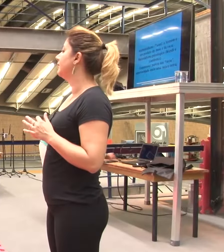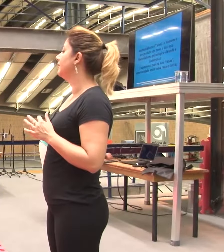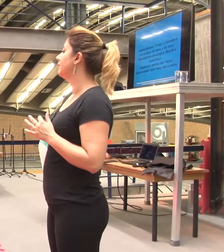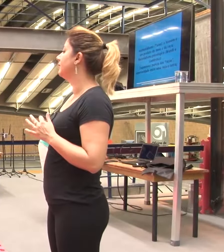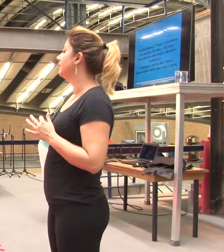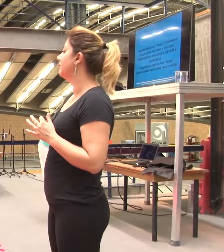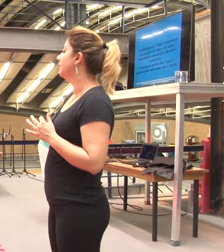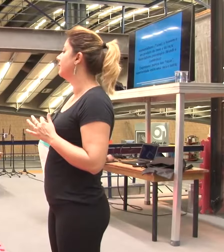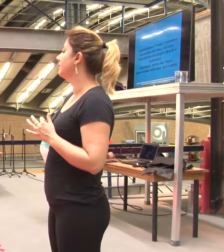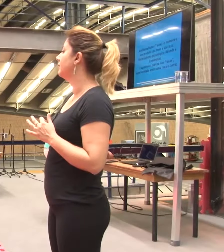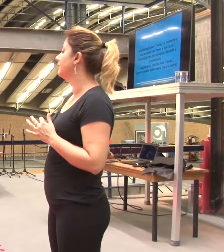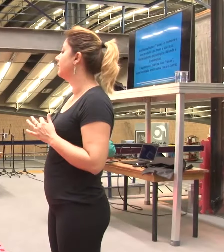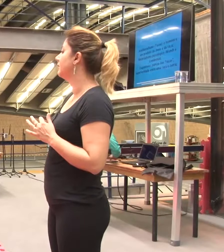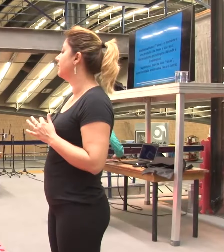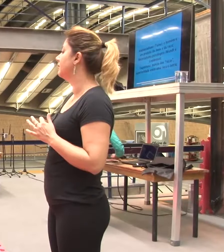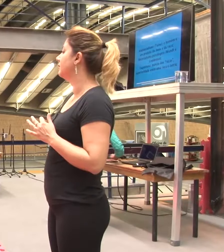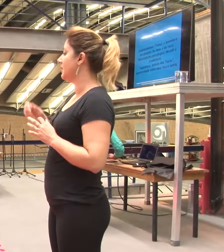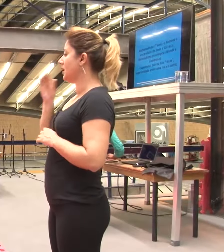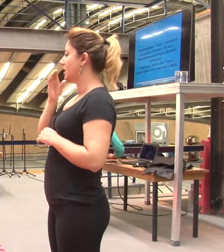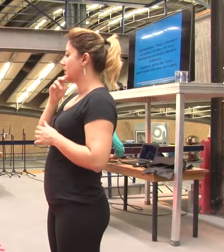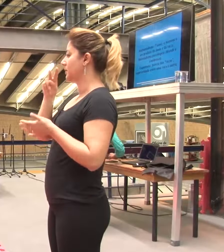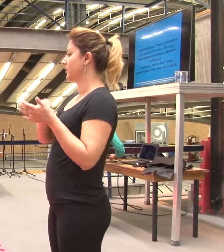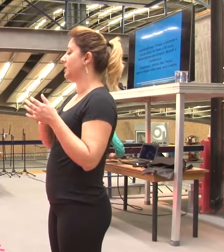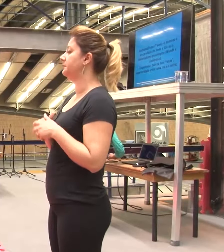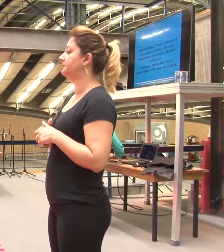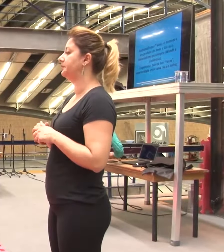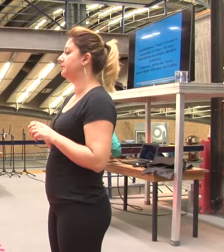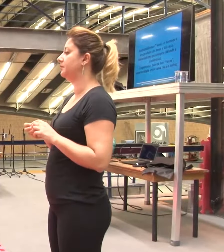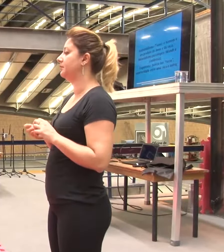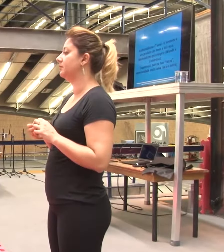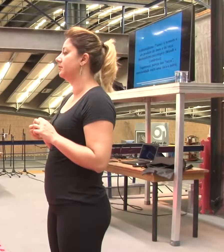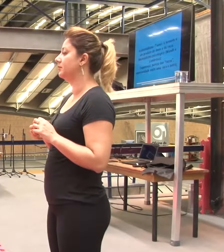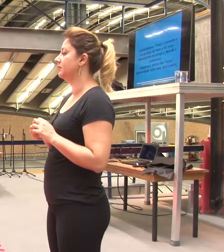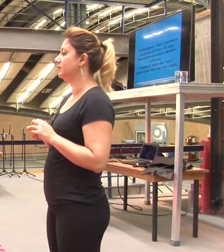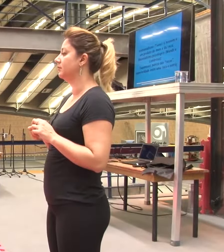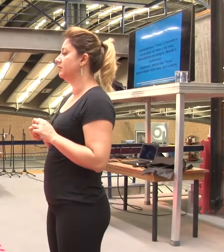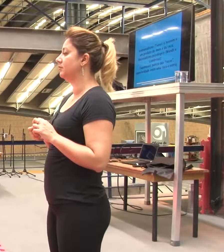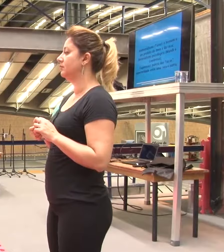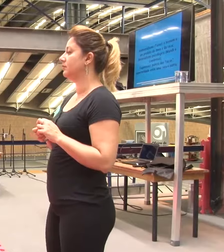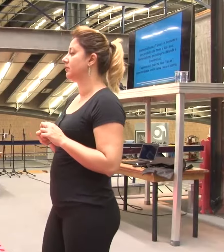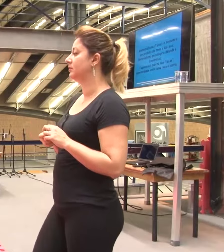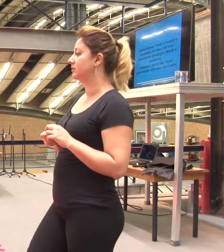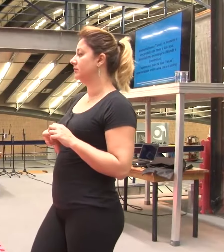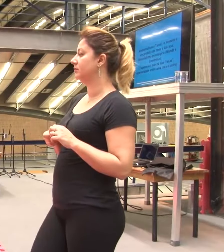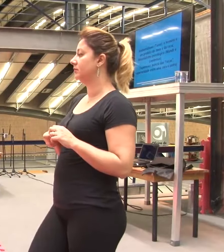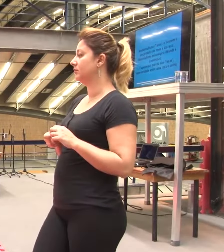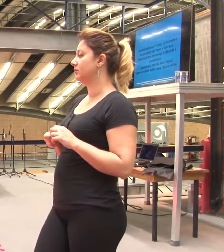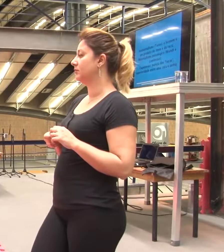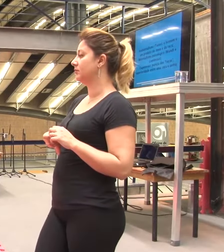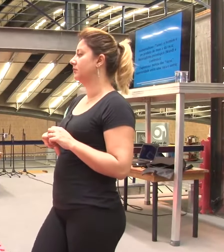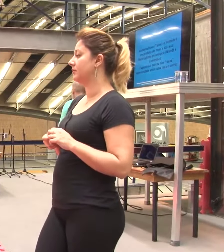Que é rápida, né? É só que vai ser tudo lá para a gente entender como é